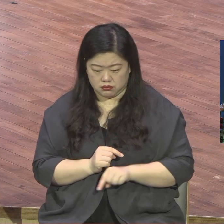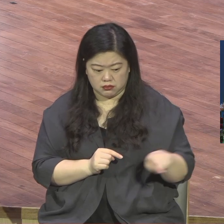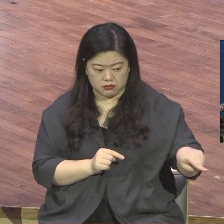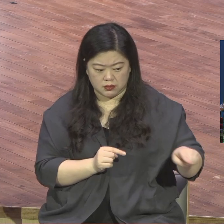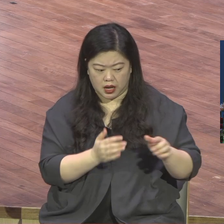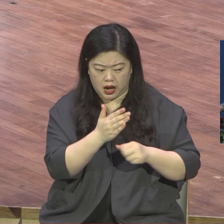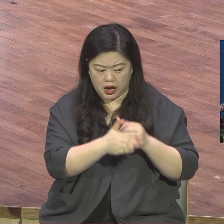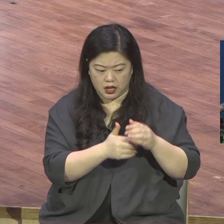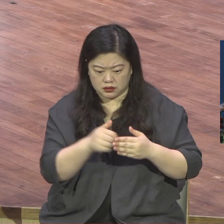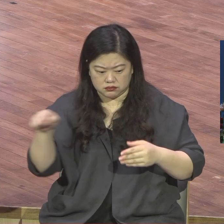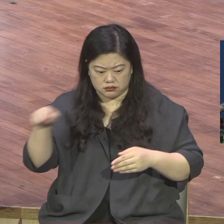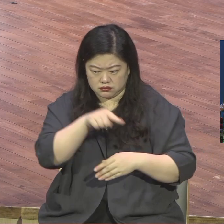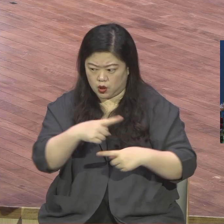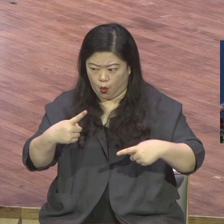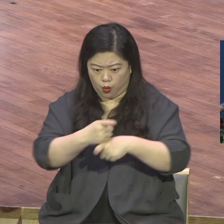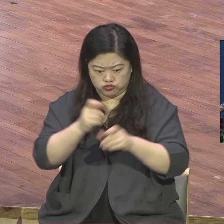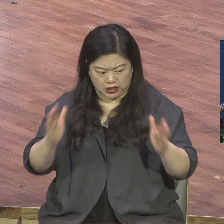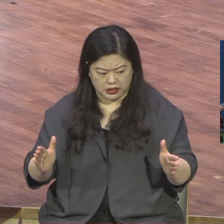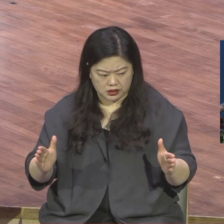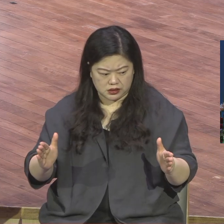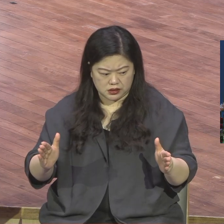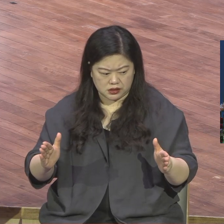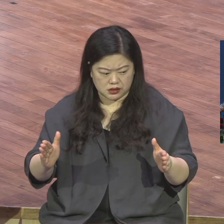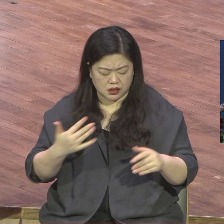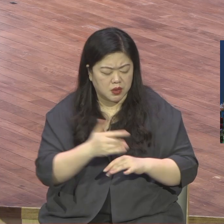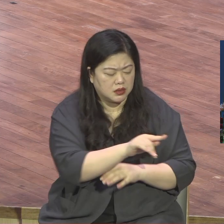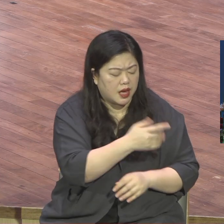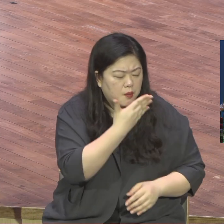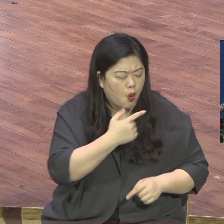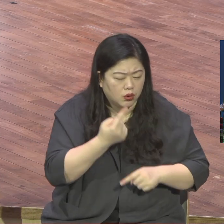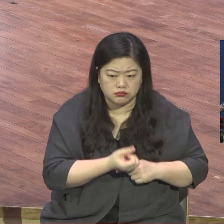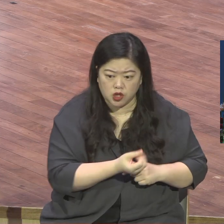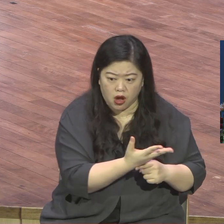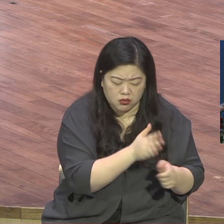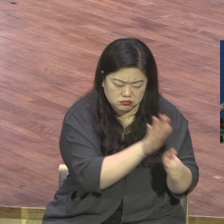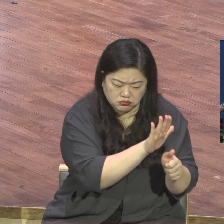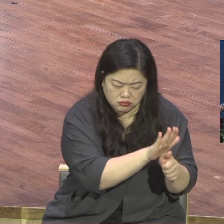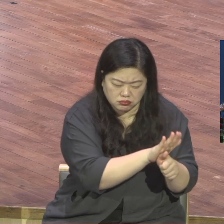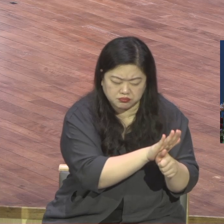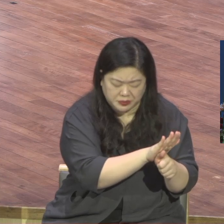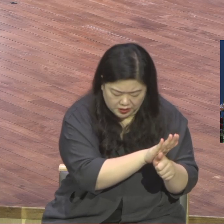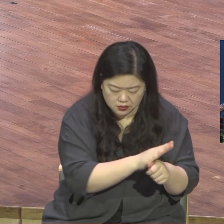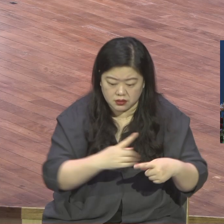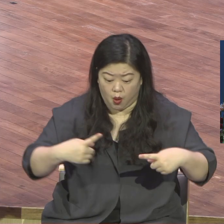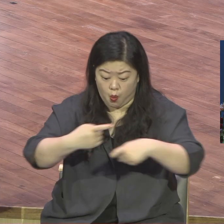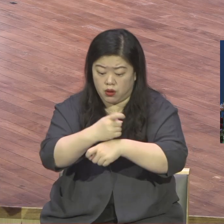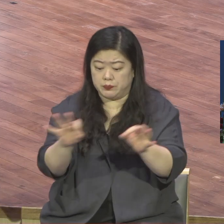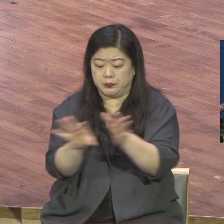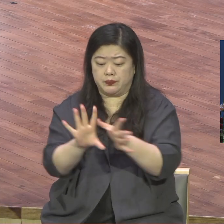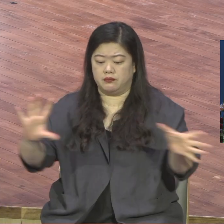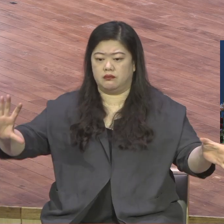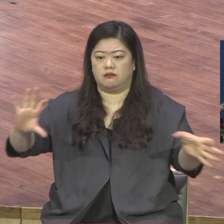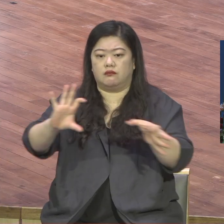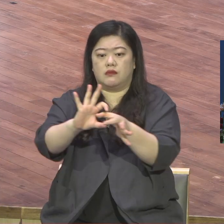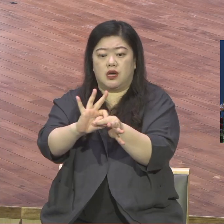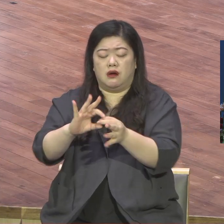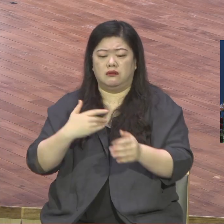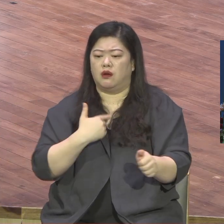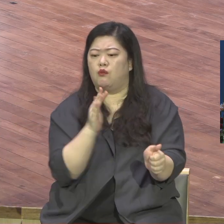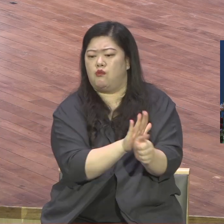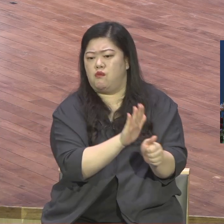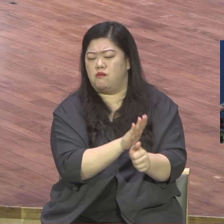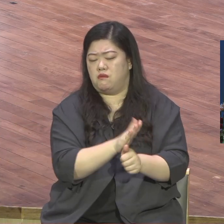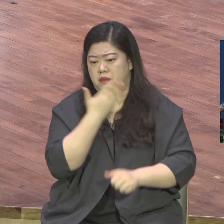거예요. 이 생명 구원에서 살아가는 사람들은 너무 본론을 향해서 나아가는 삶이